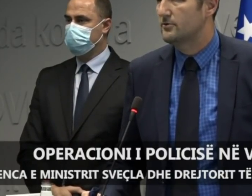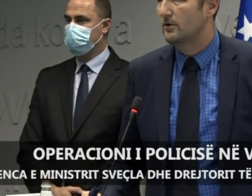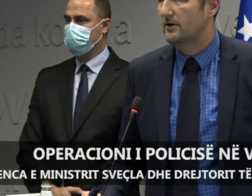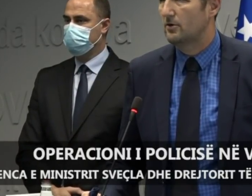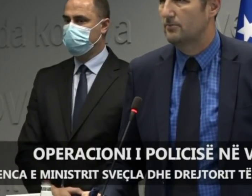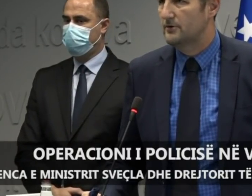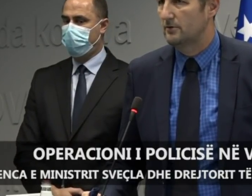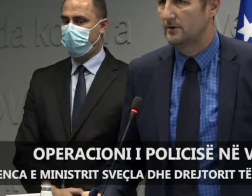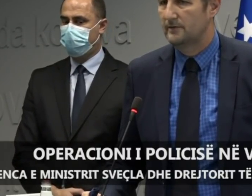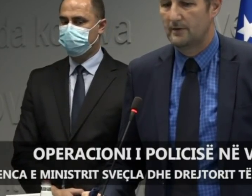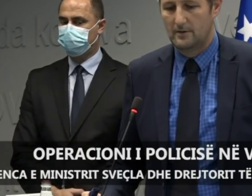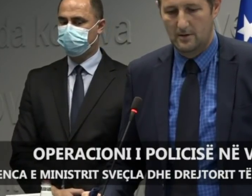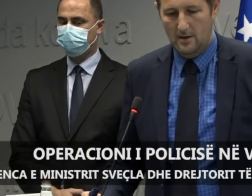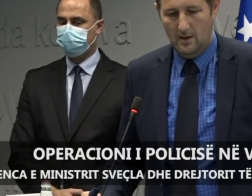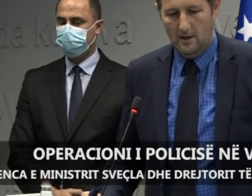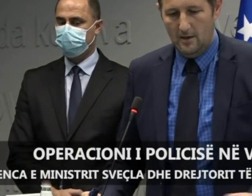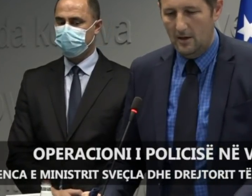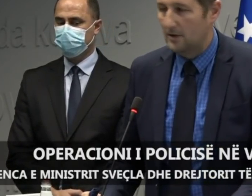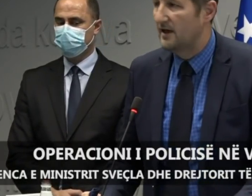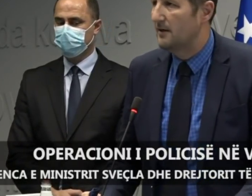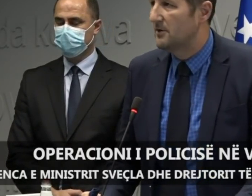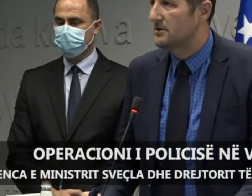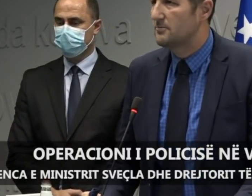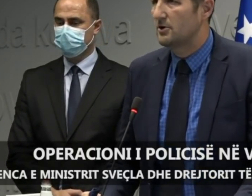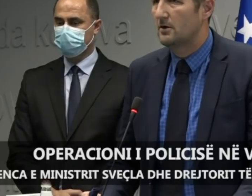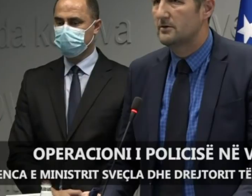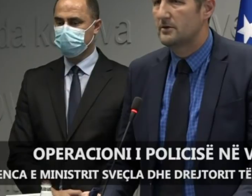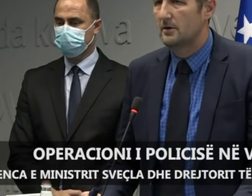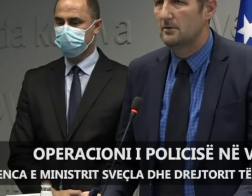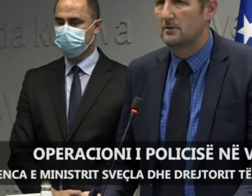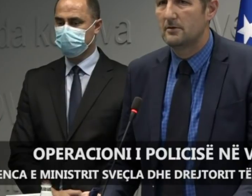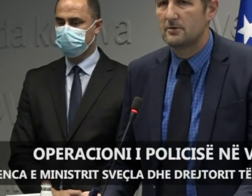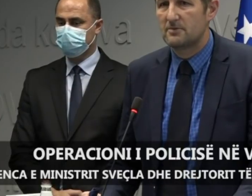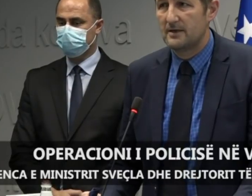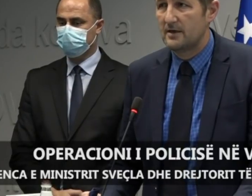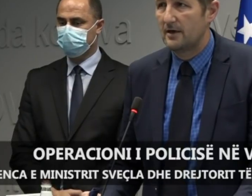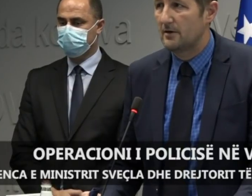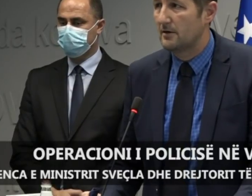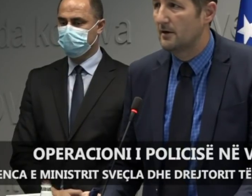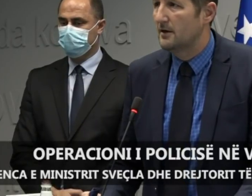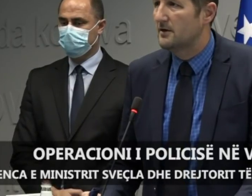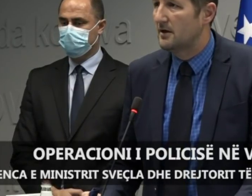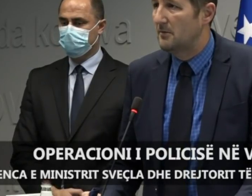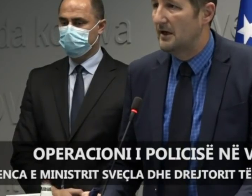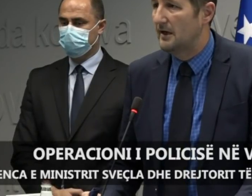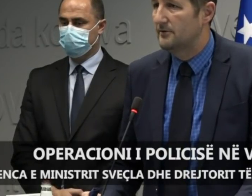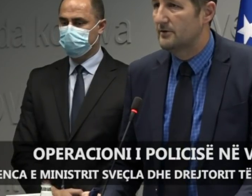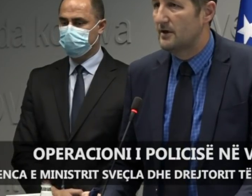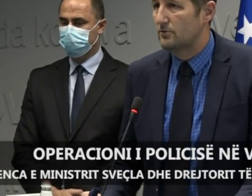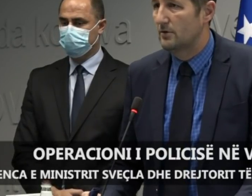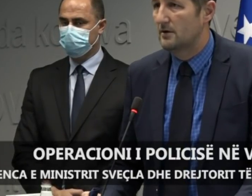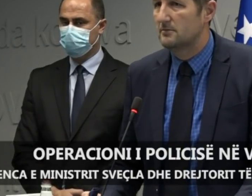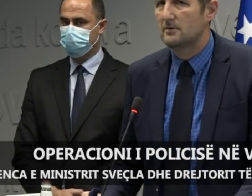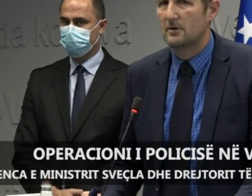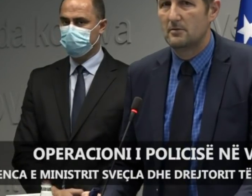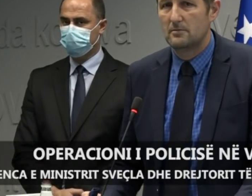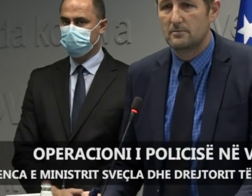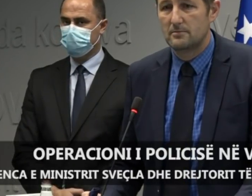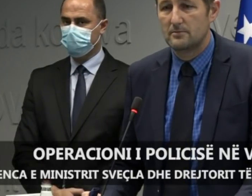të organizuar dhe korrupsionit. Ne jemi dëshmitarë që shpesh herë kriminel të